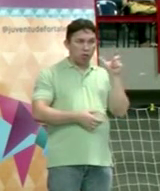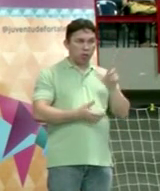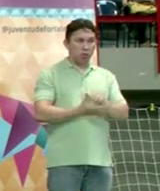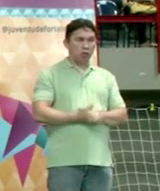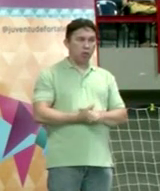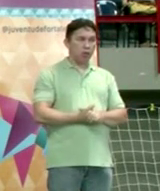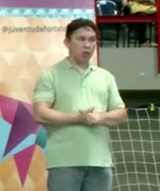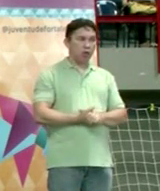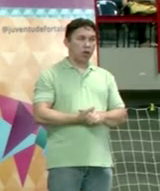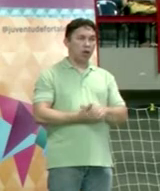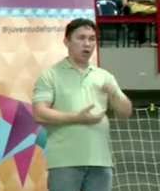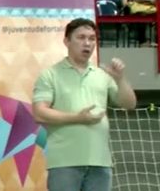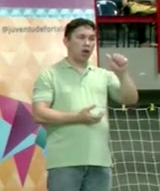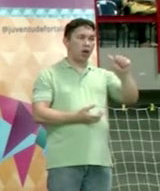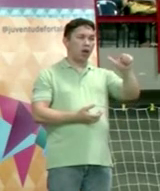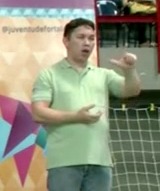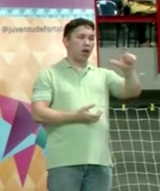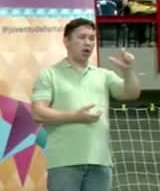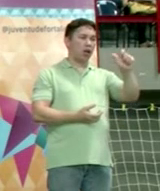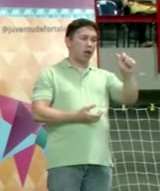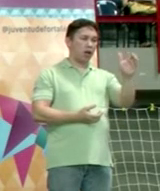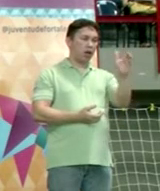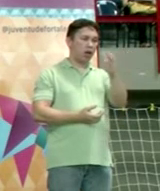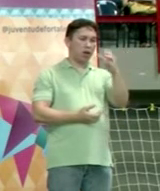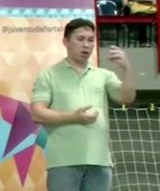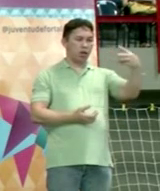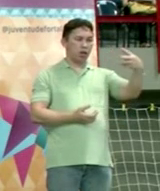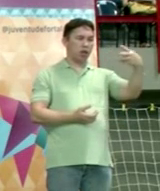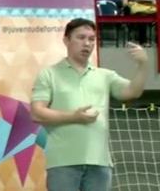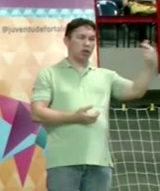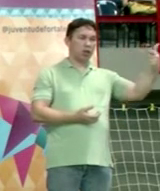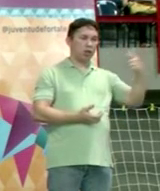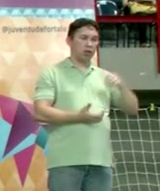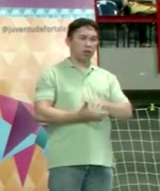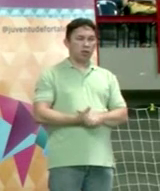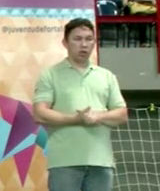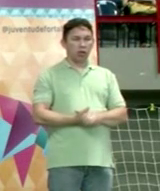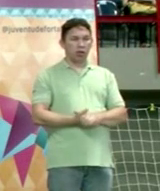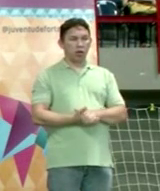Arla 32. Anote aí. Arla